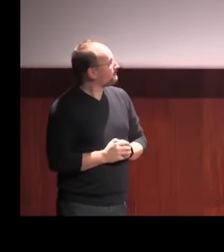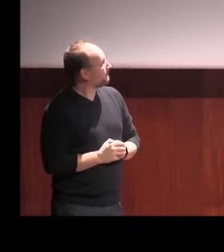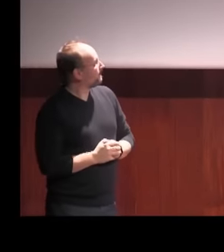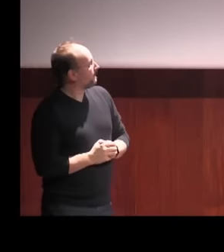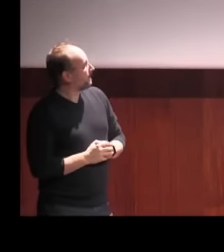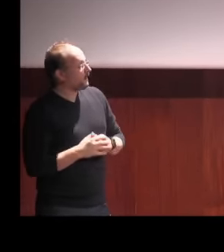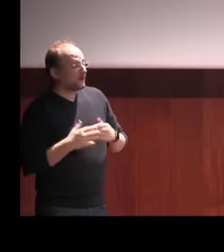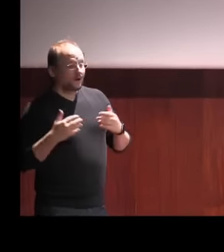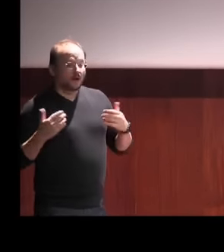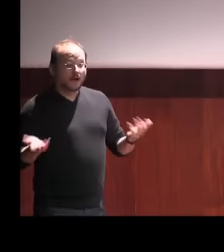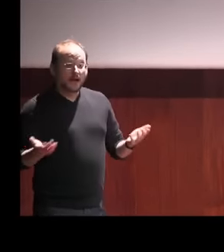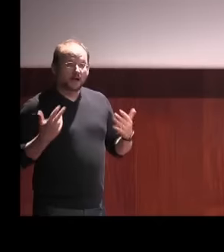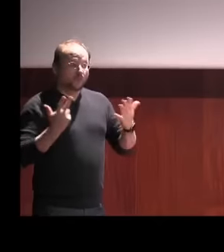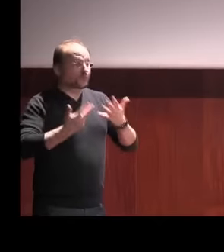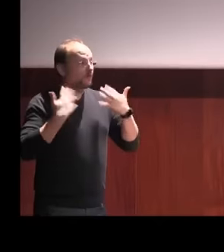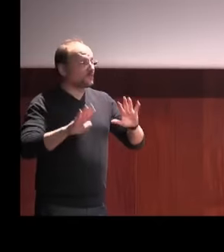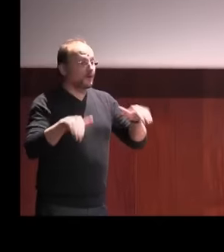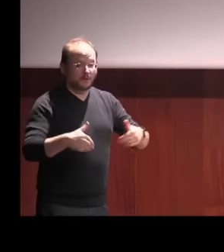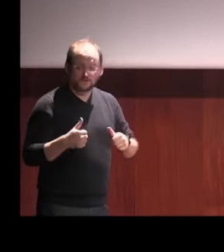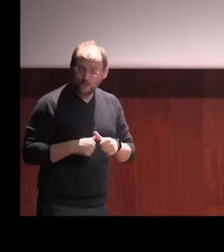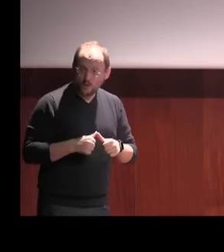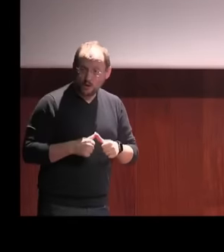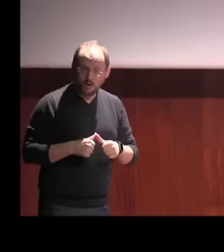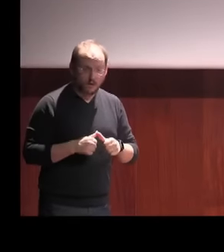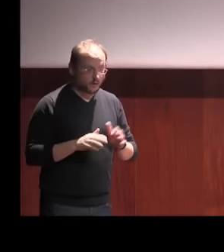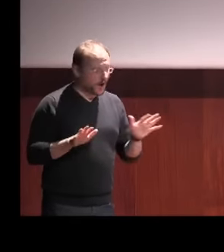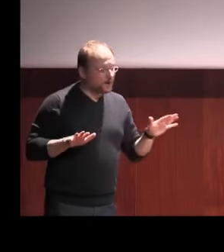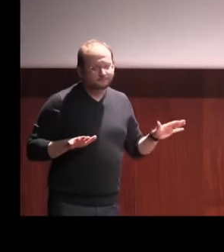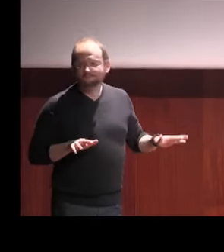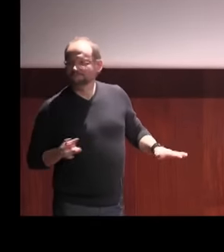pendant 8 ans, il a appris ce métier.